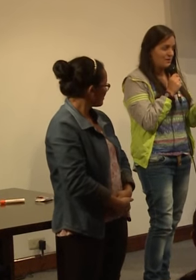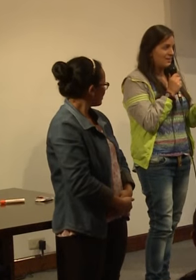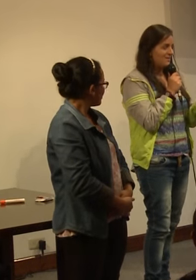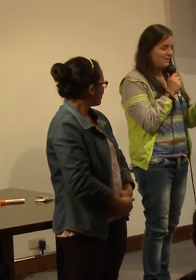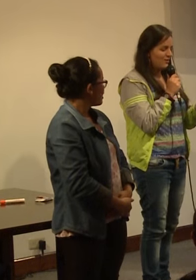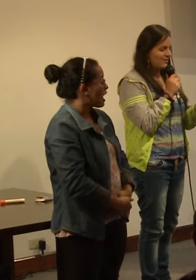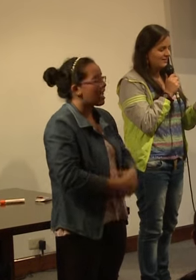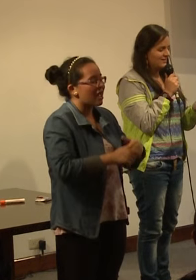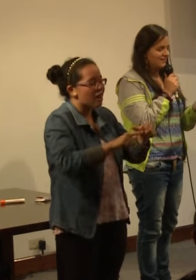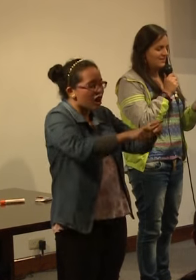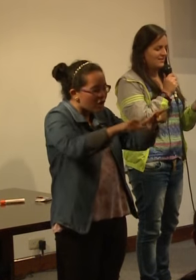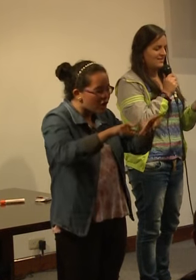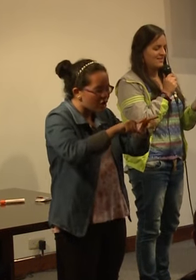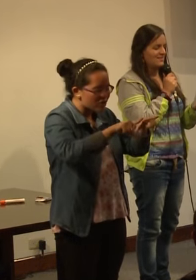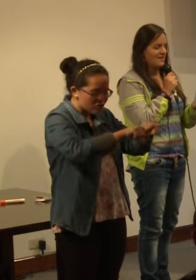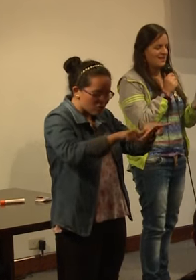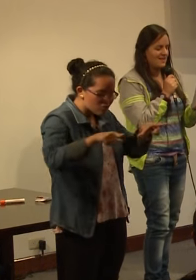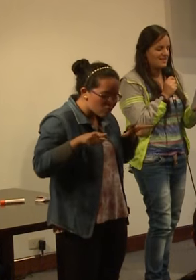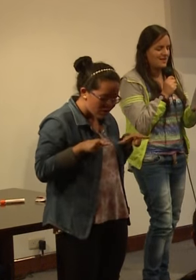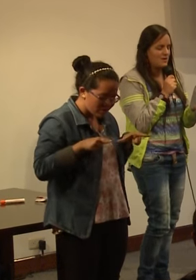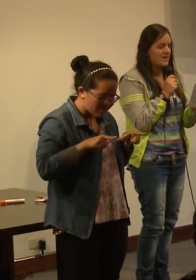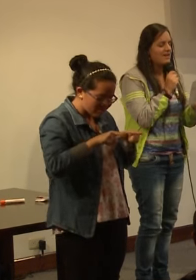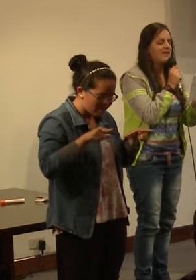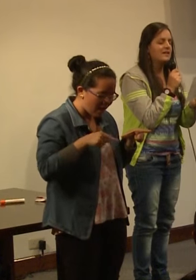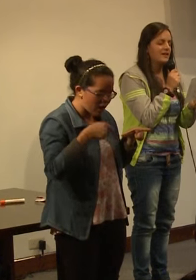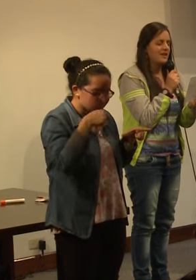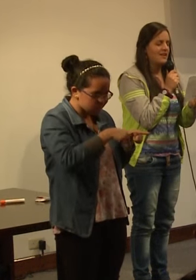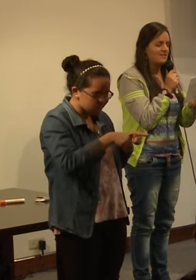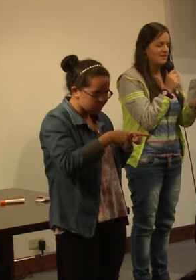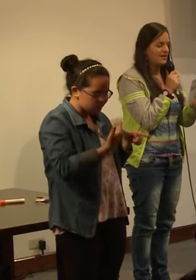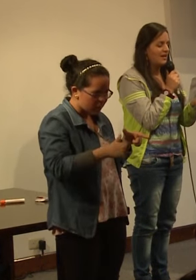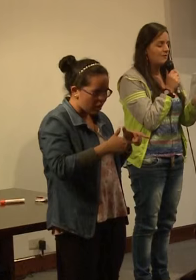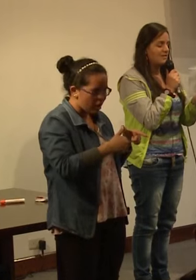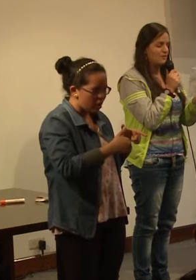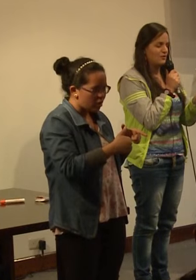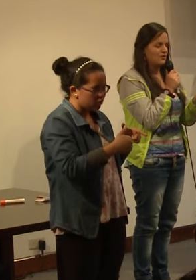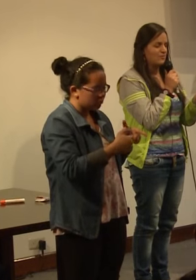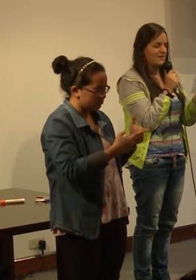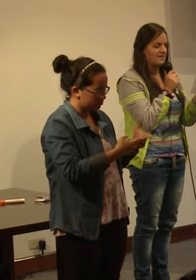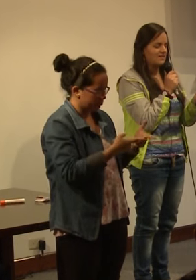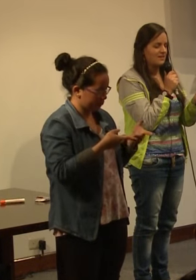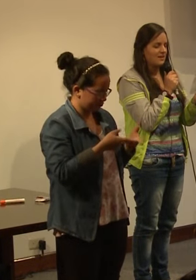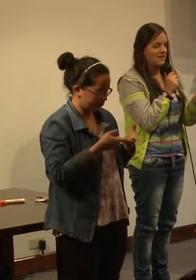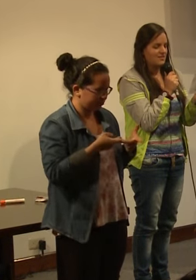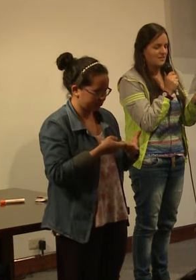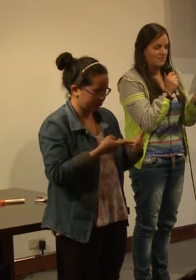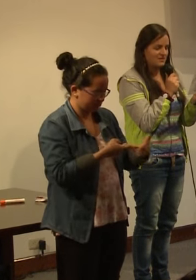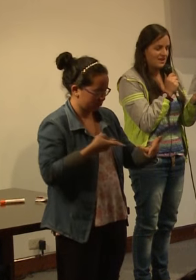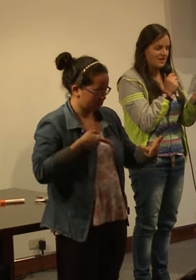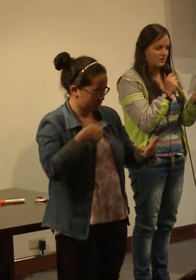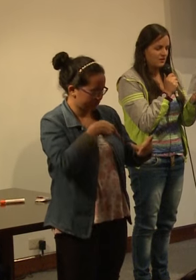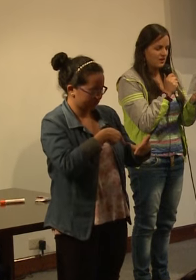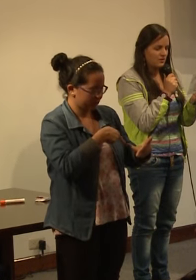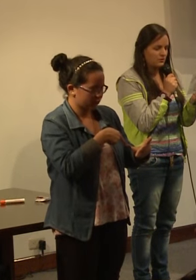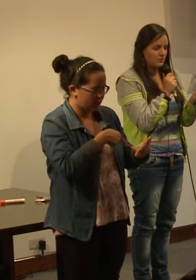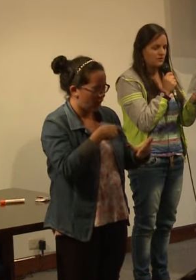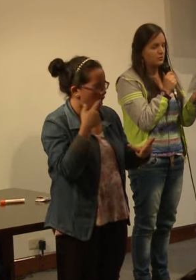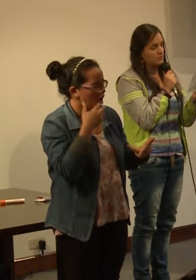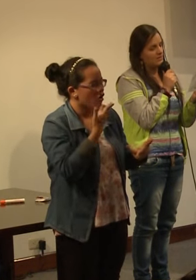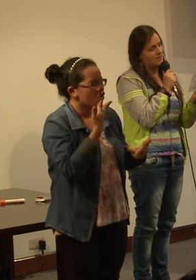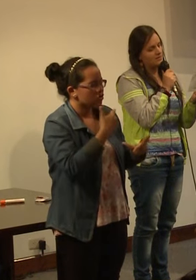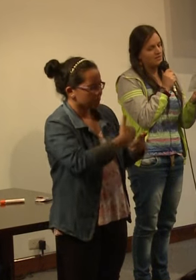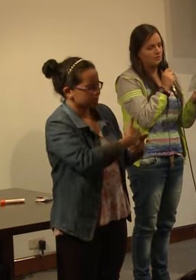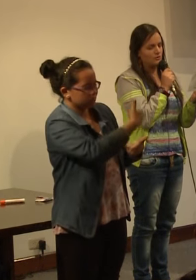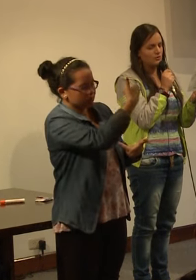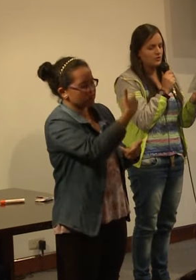Es una habitación, se alcanza a ver la esquina de la habitación nomás, Está pintada de rosado sobre